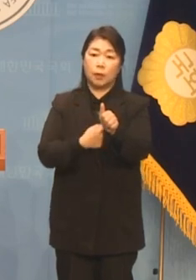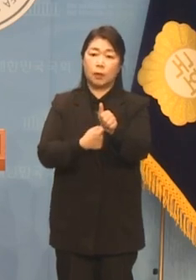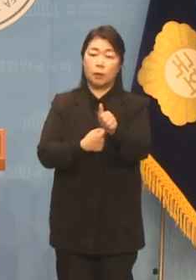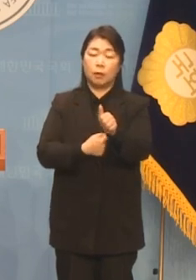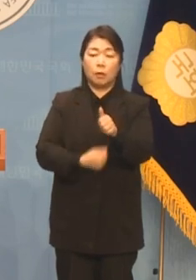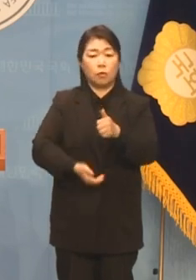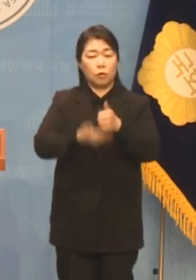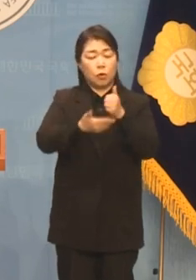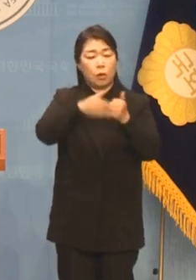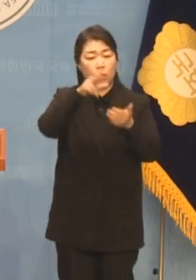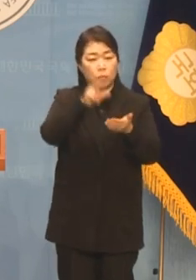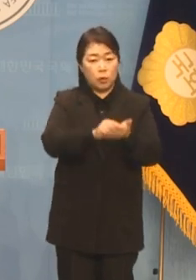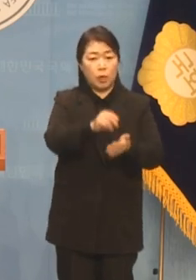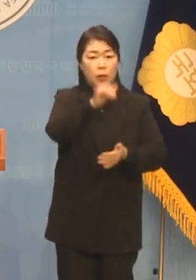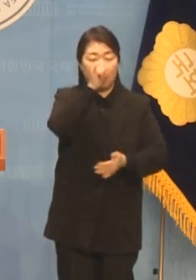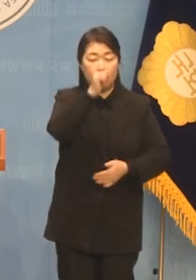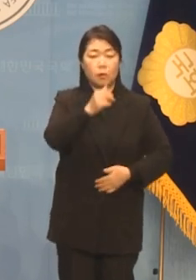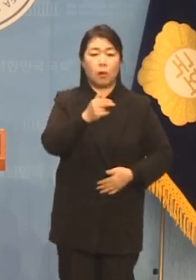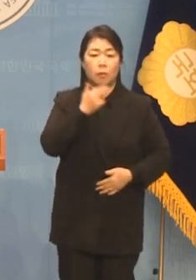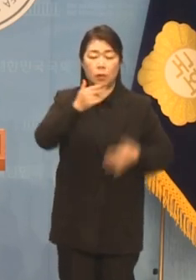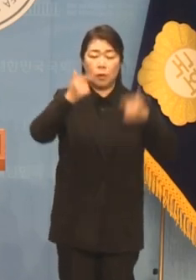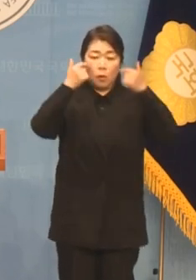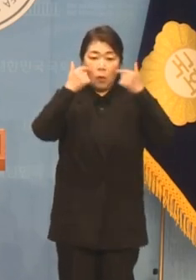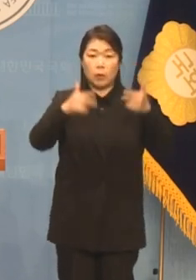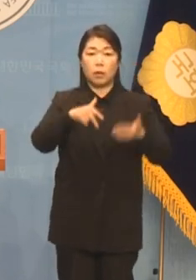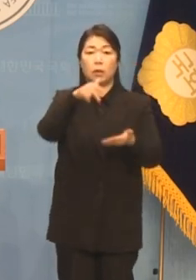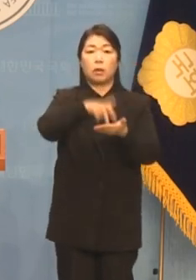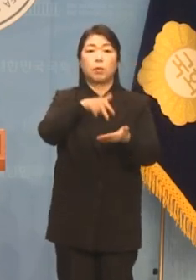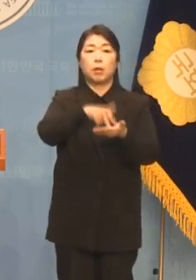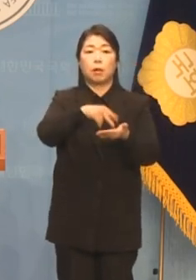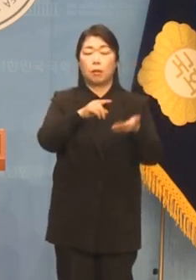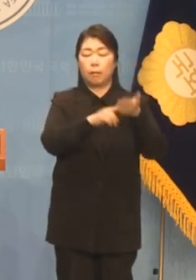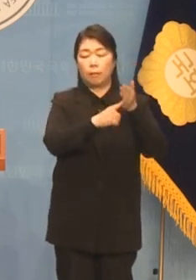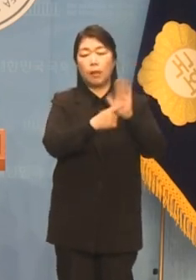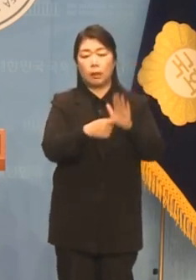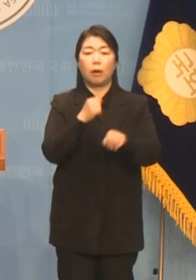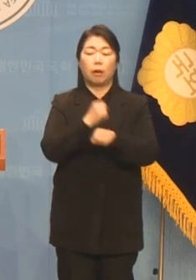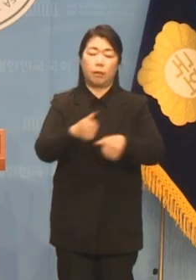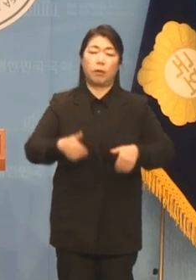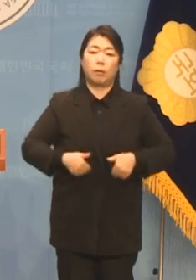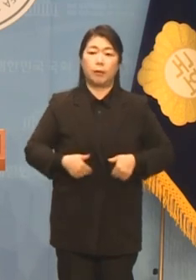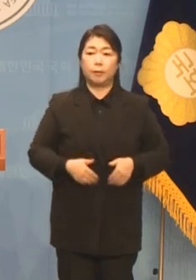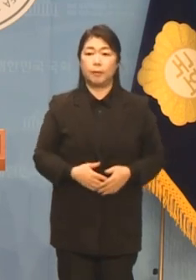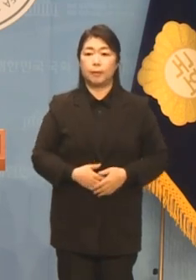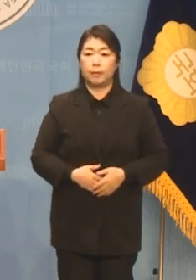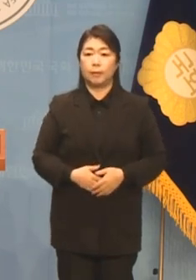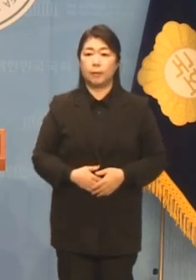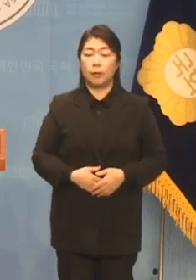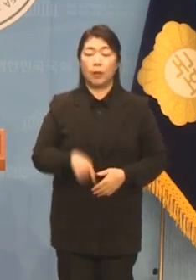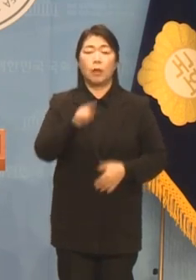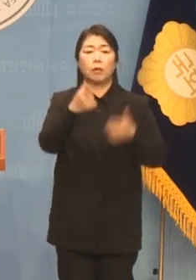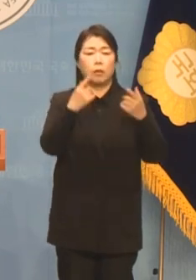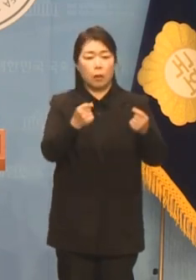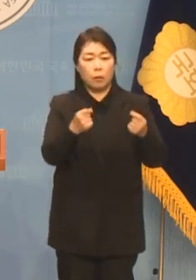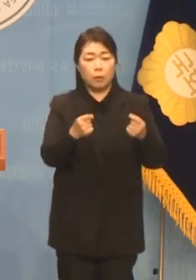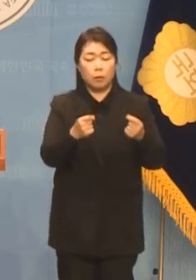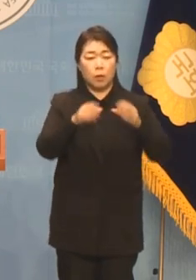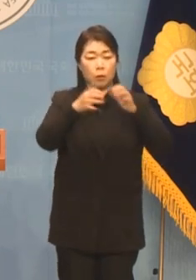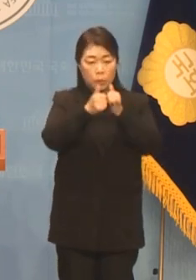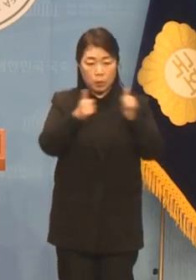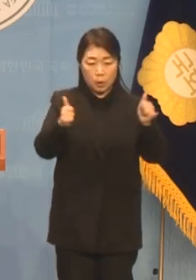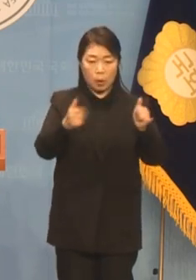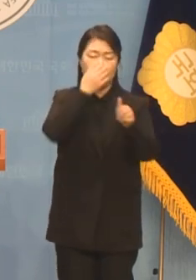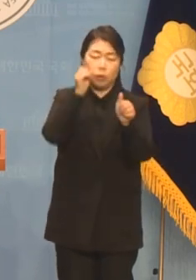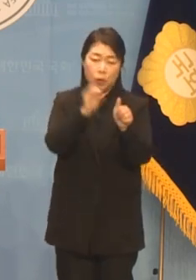것인지 국민 앞에 명확한 입장을 밝혀야 할 것입니다 이처럼 국민을